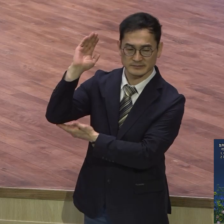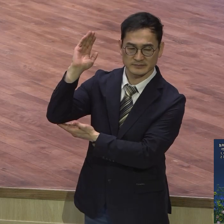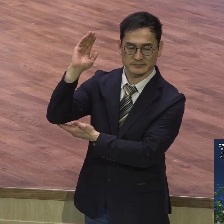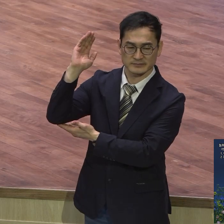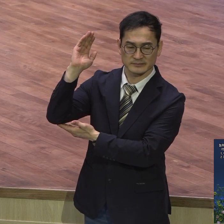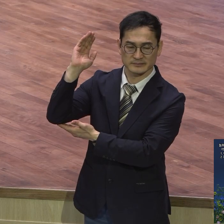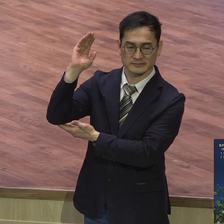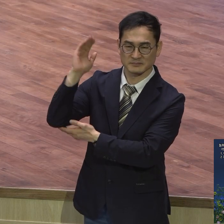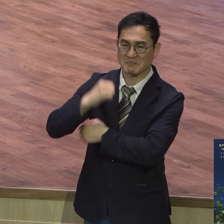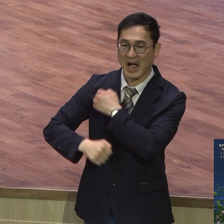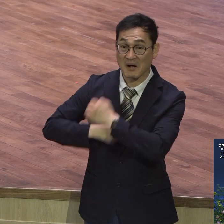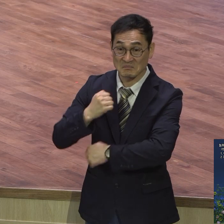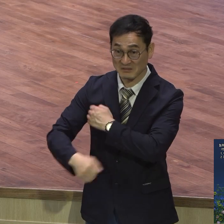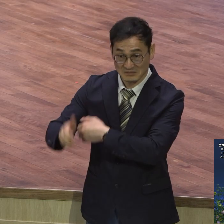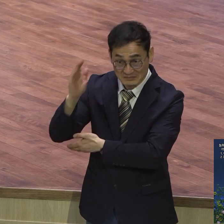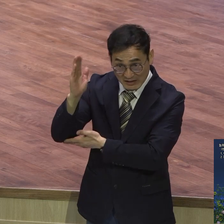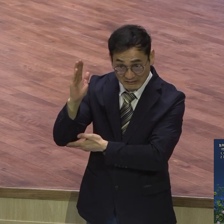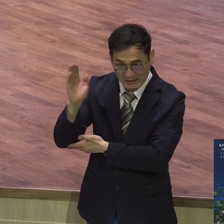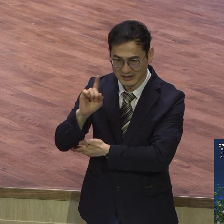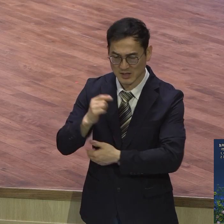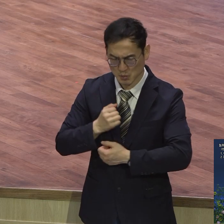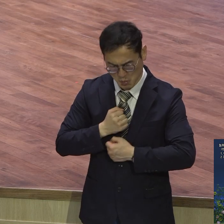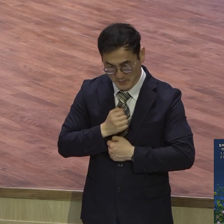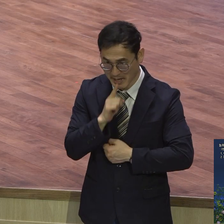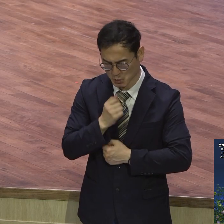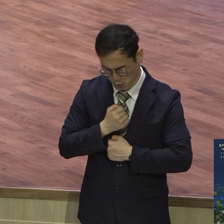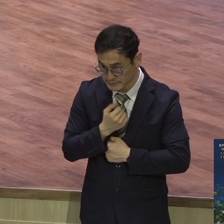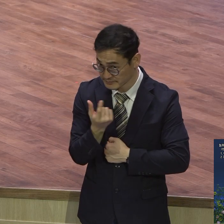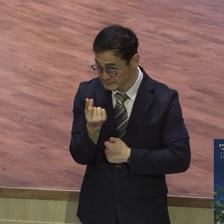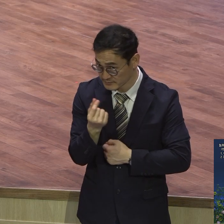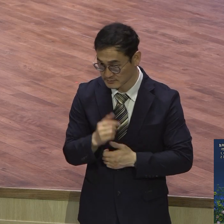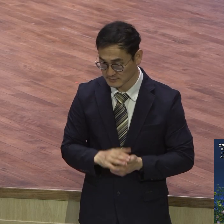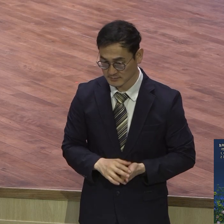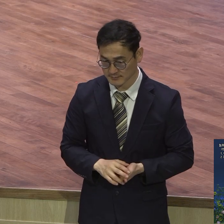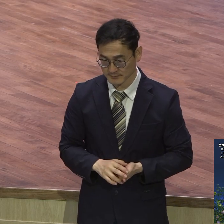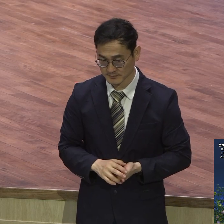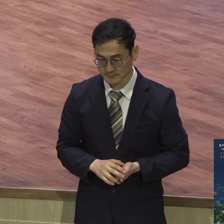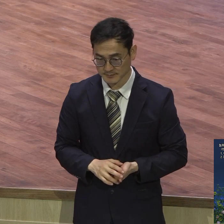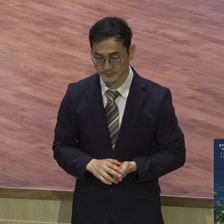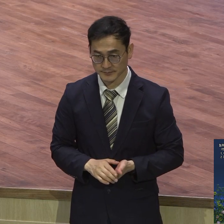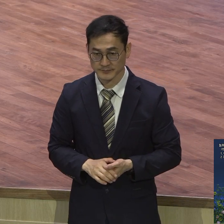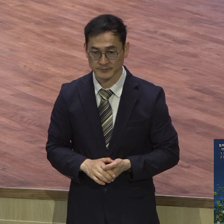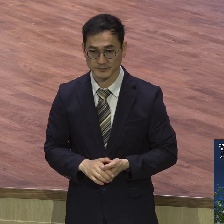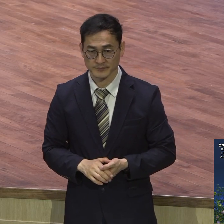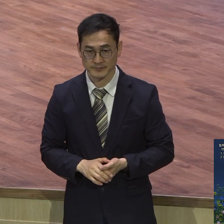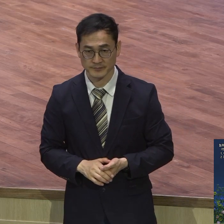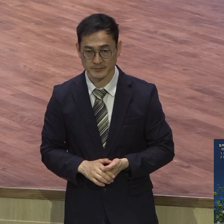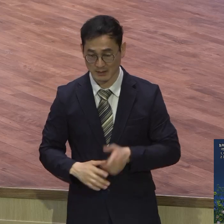기분 따라 감정 따라 막 부정짐을 막 쏟아내겠어요 단위 목사 앉아있다